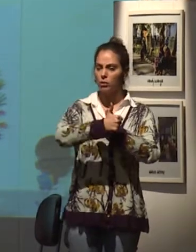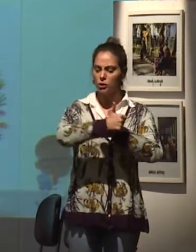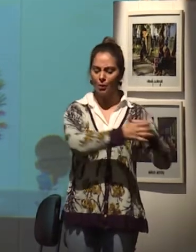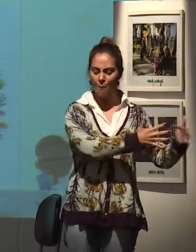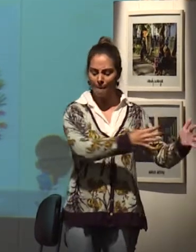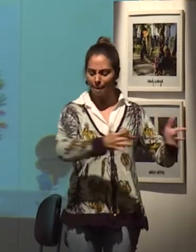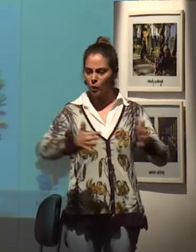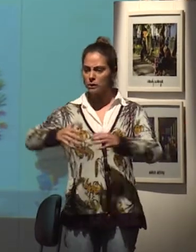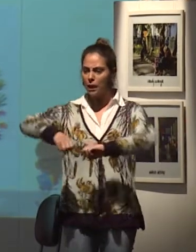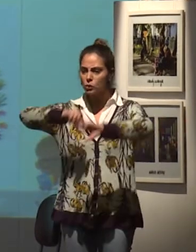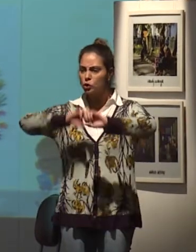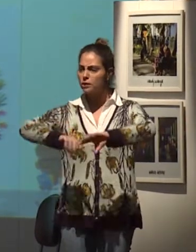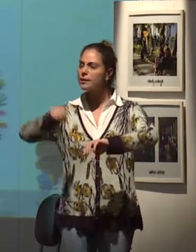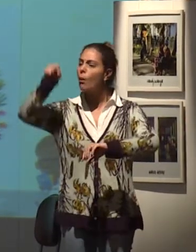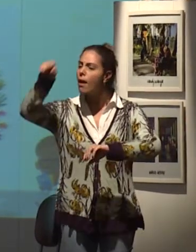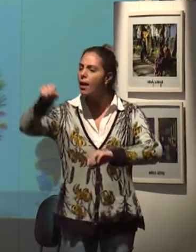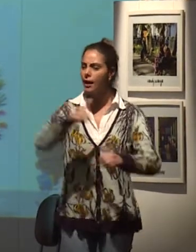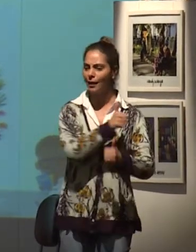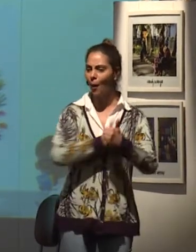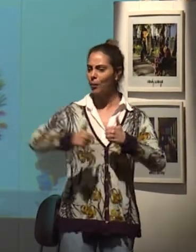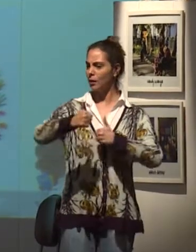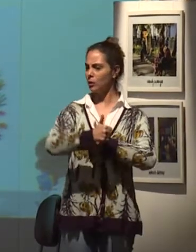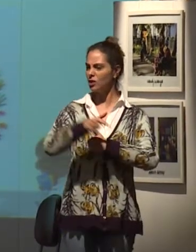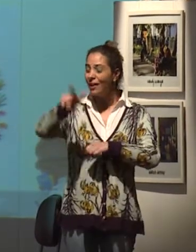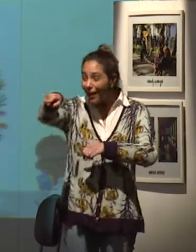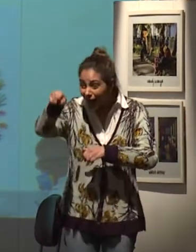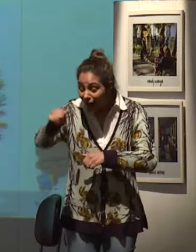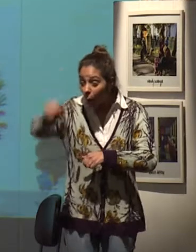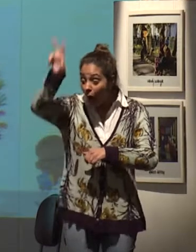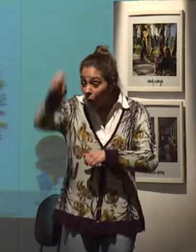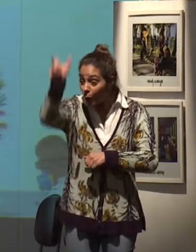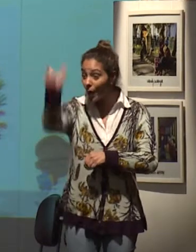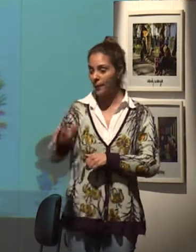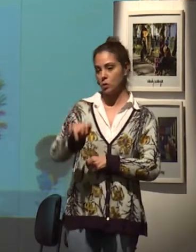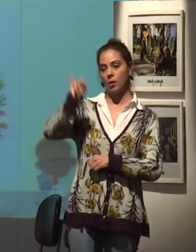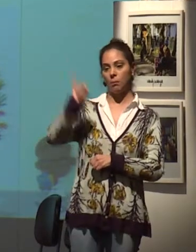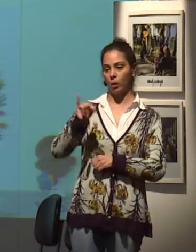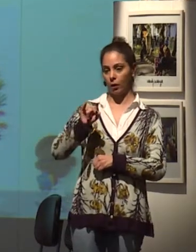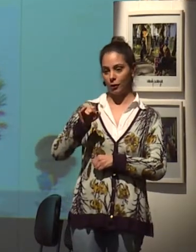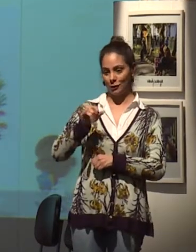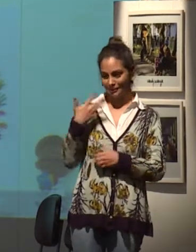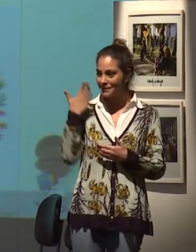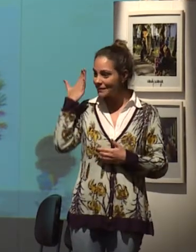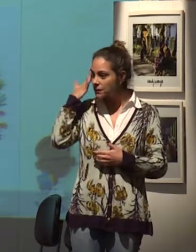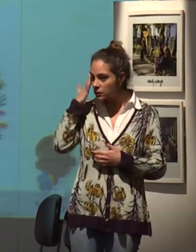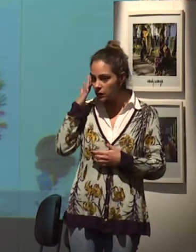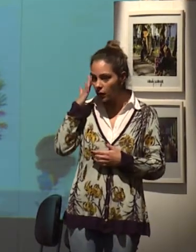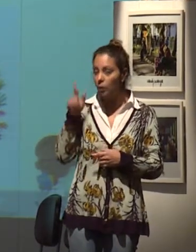Porque ele tem que se perceber enquanto protagonista no processo de educação. O aluno, ele é o protagonista. Ele é a pessoa, ele é o